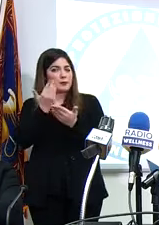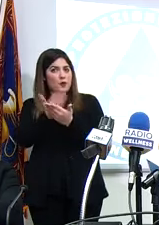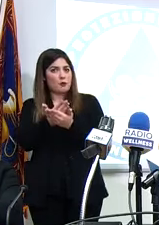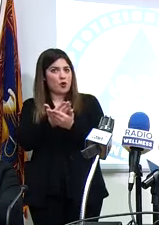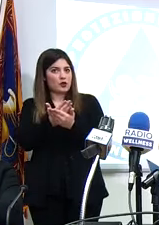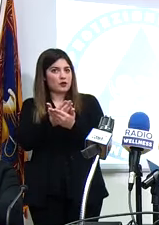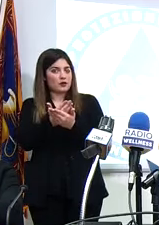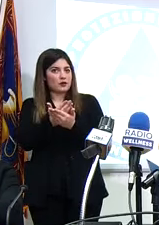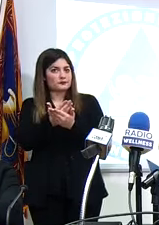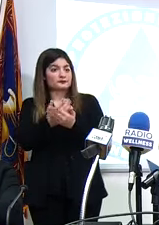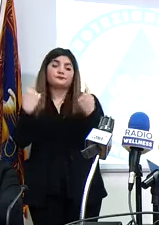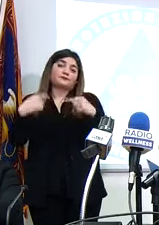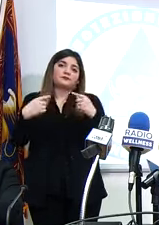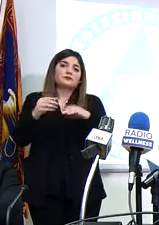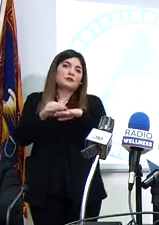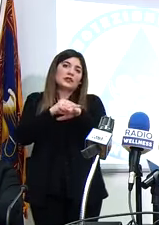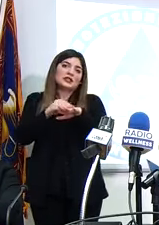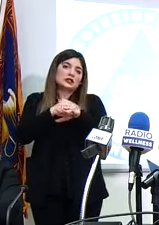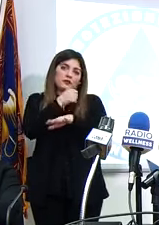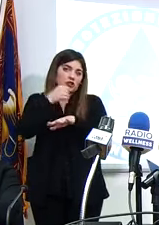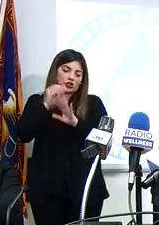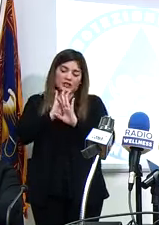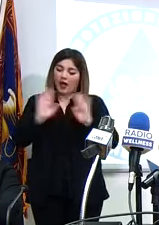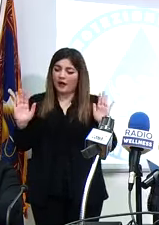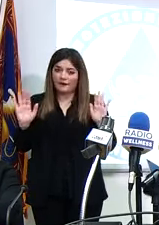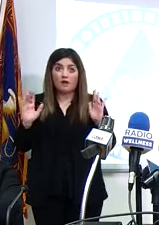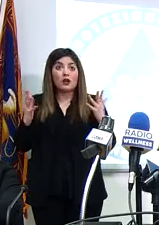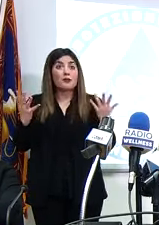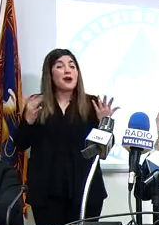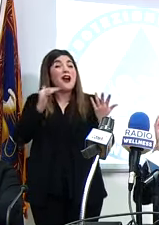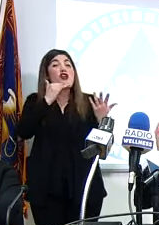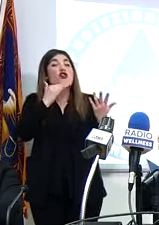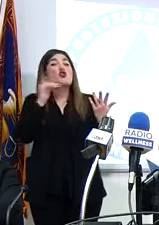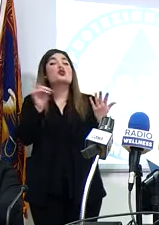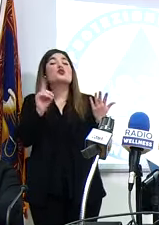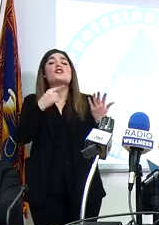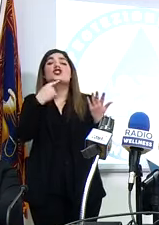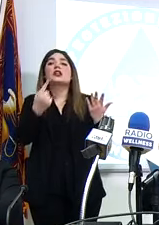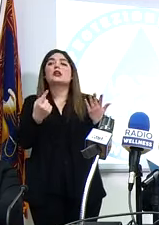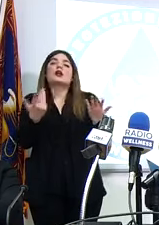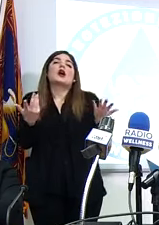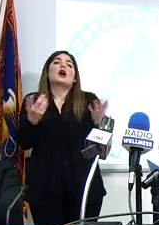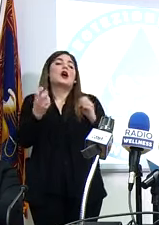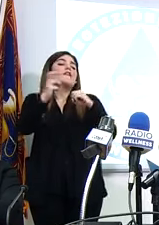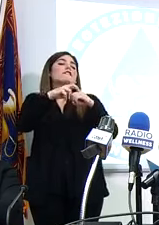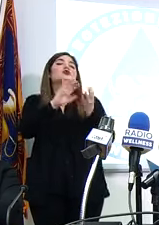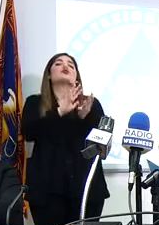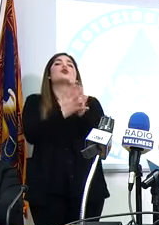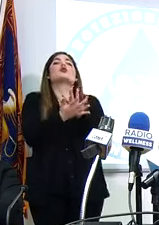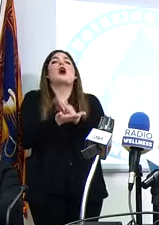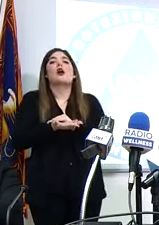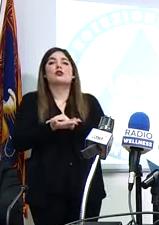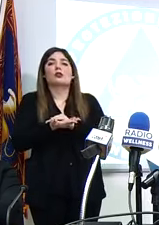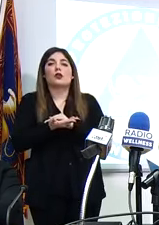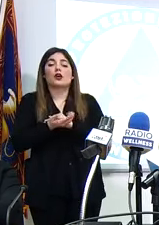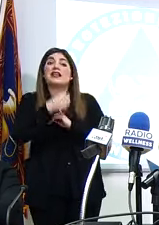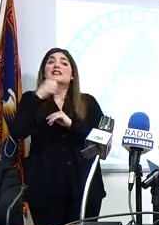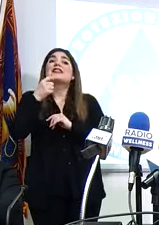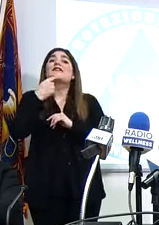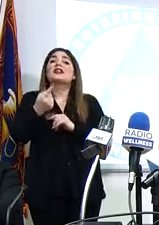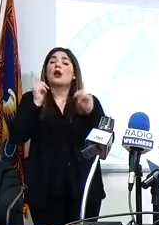questo è un servizio essenziale, ma non basta dire che è mutato, bisogna dire questo mutato è veramente più